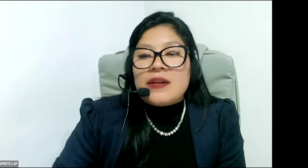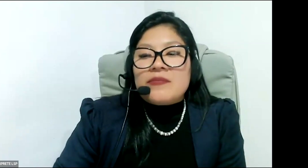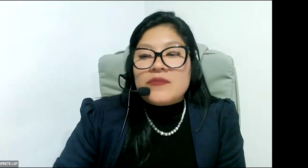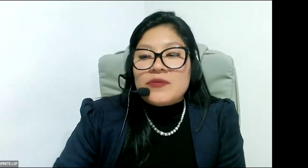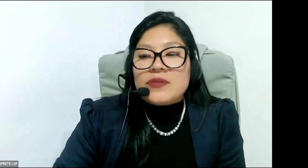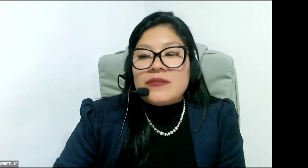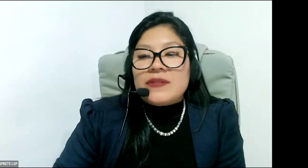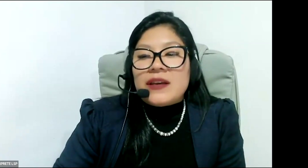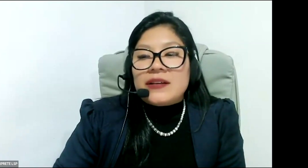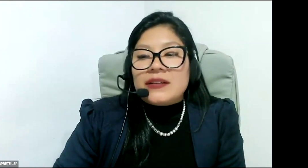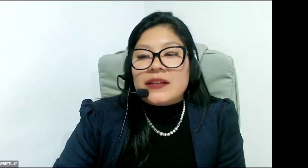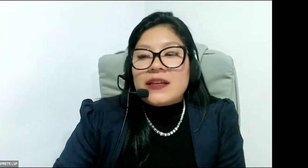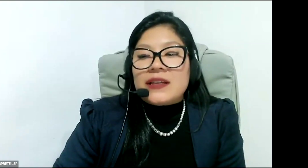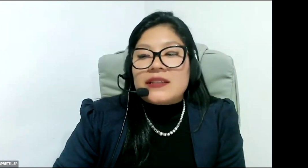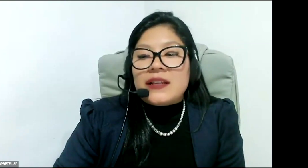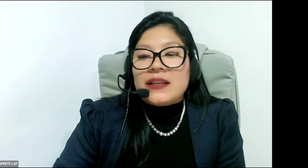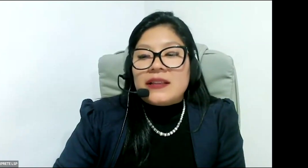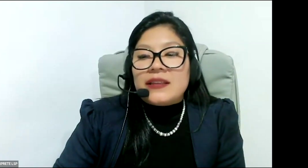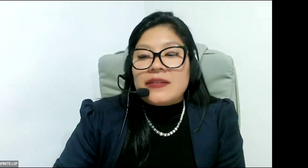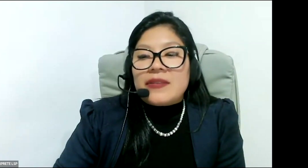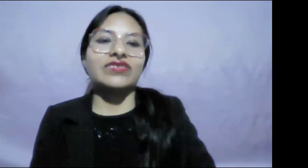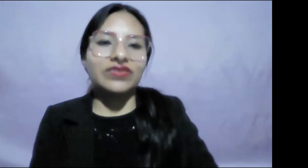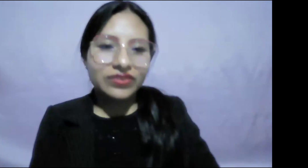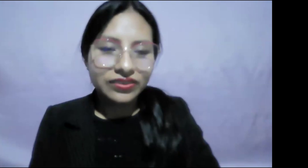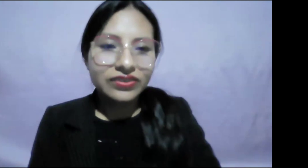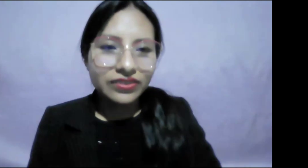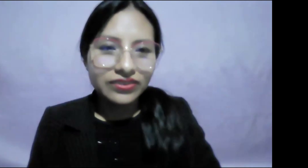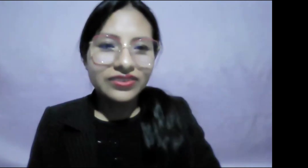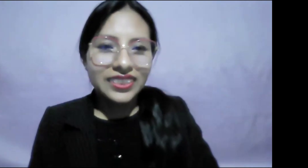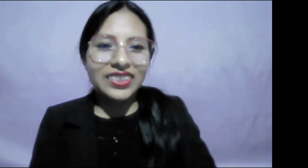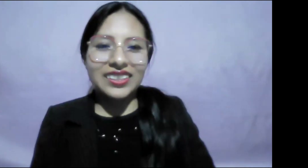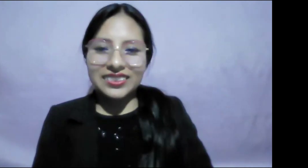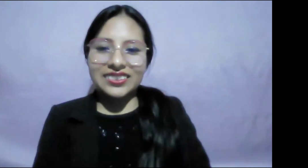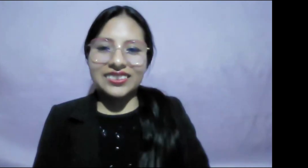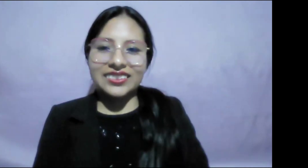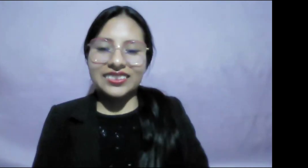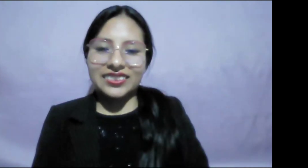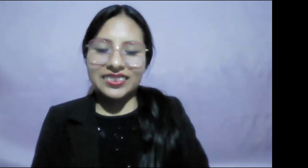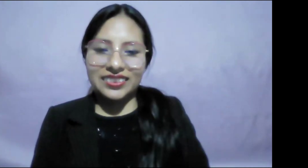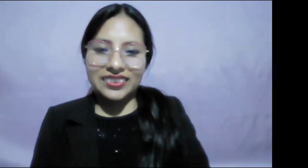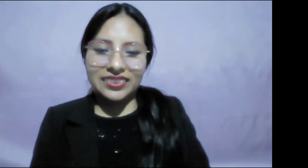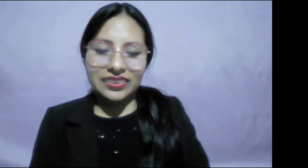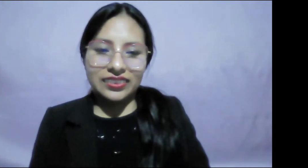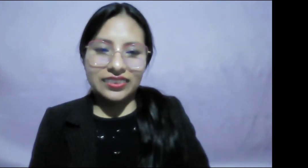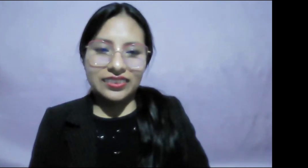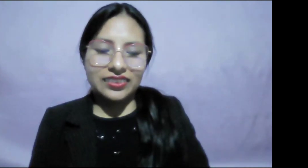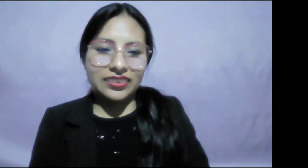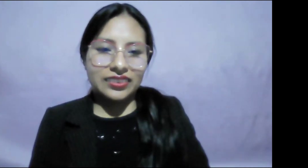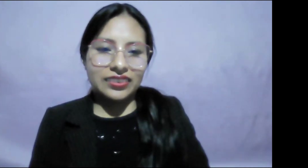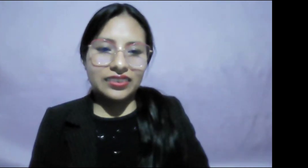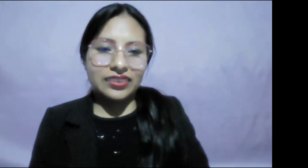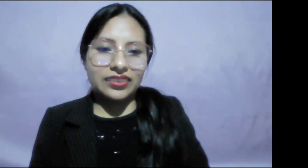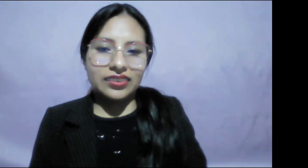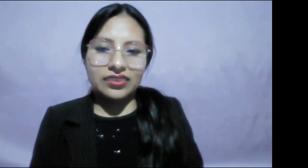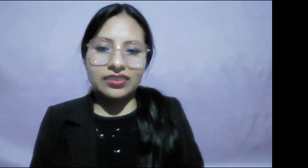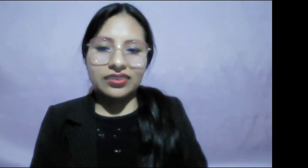pisconti Muy bien excelente muy bien continuamos